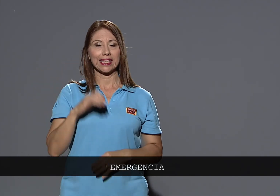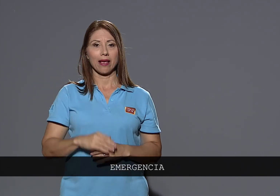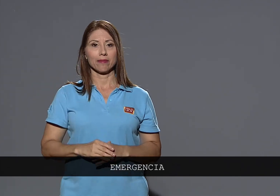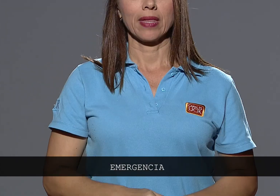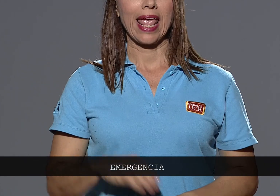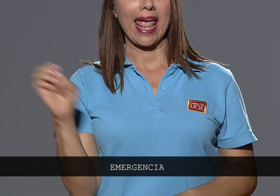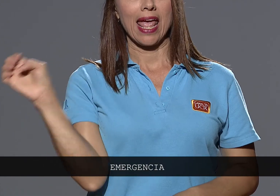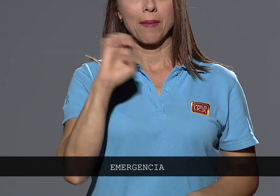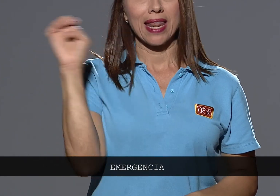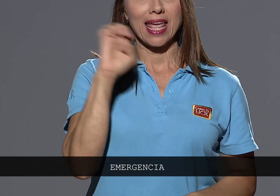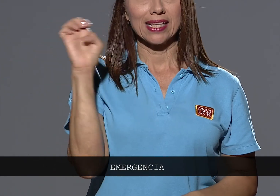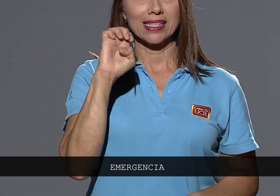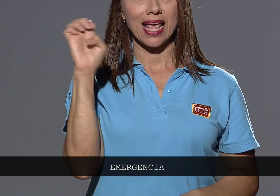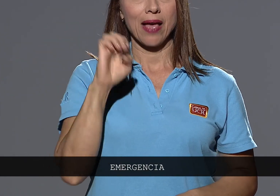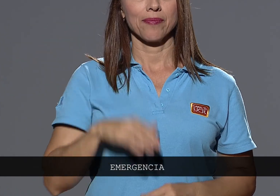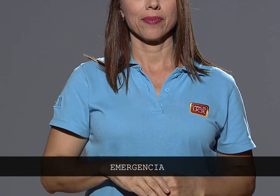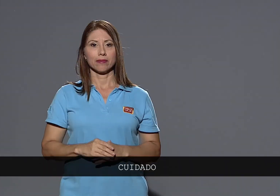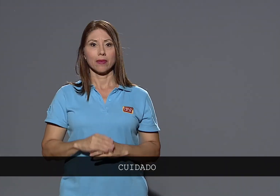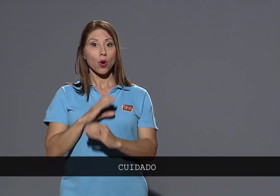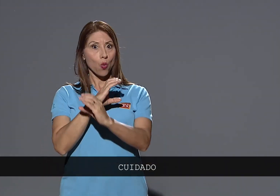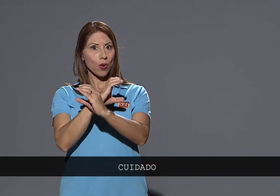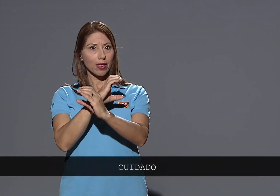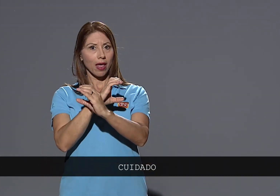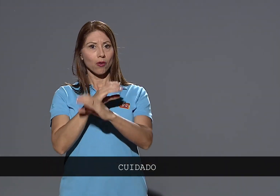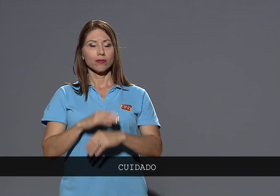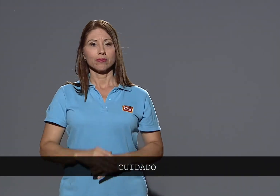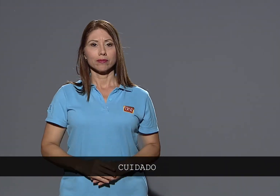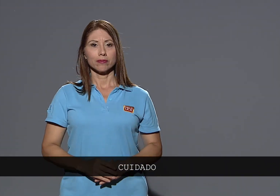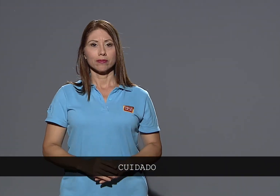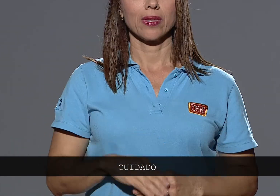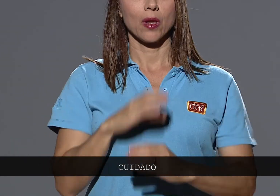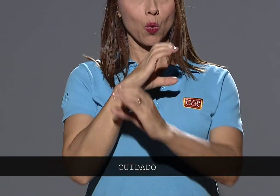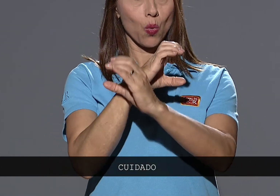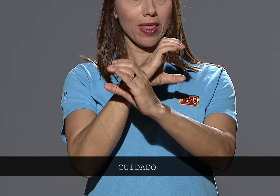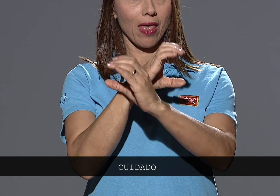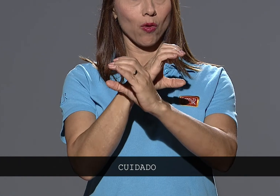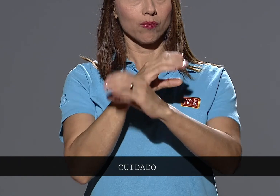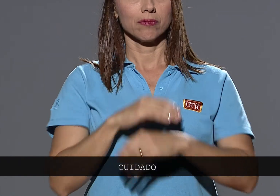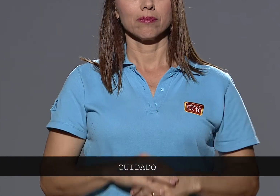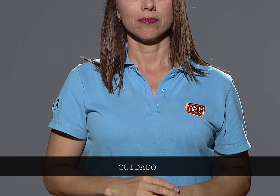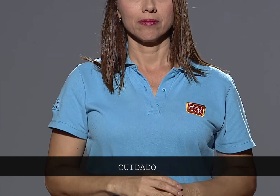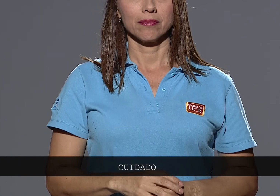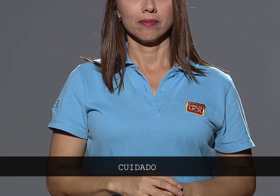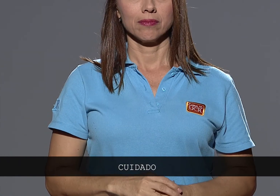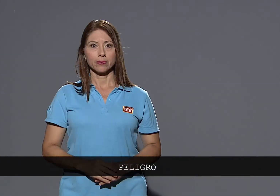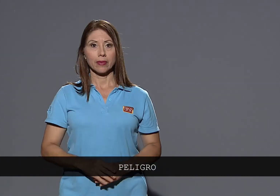Emergencia, emergencia. Cuidado, cuidado.